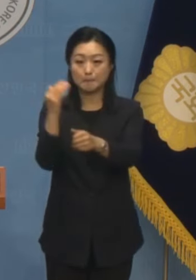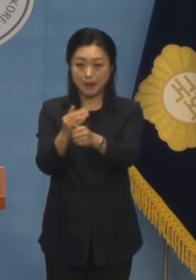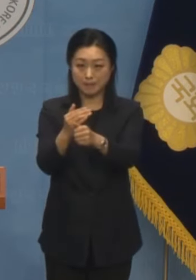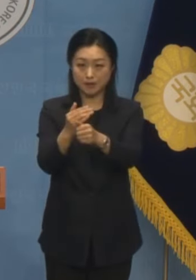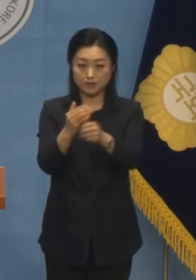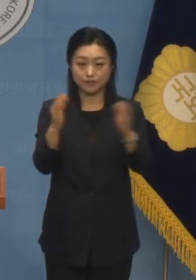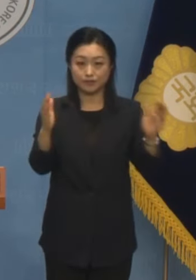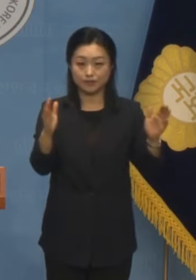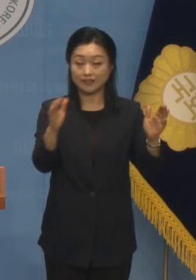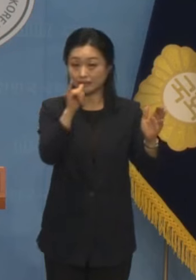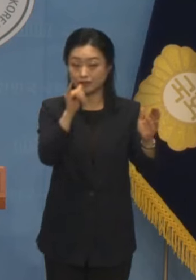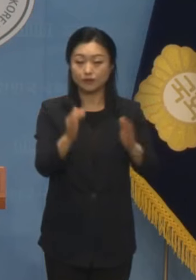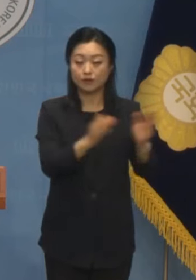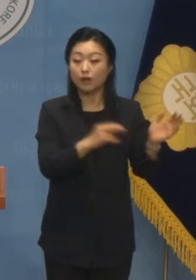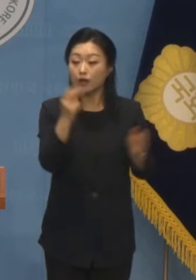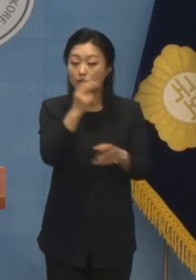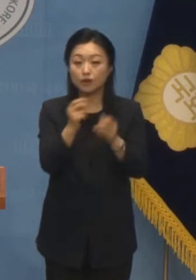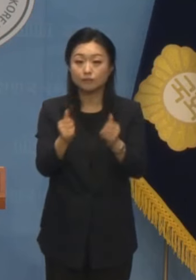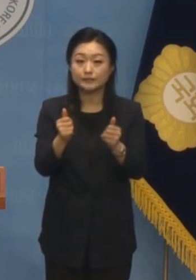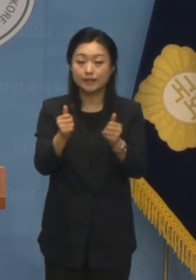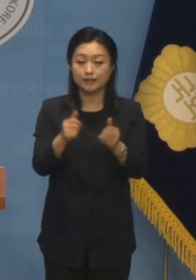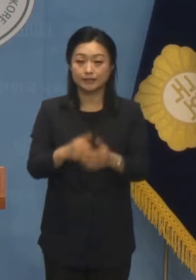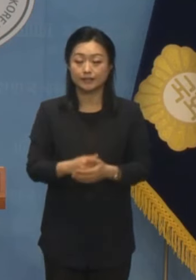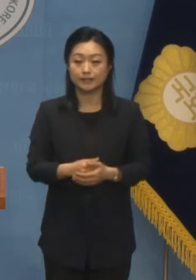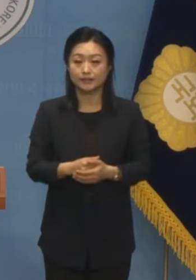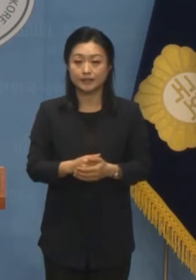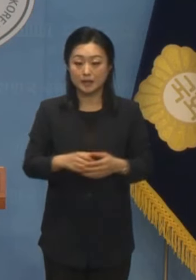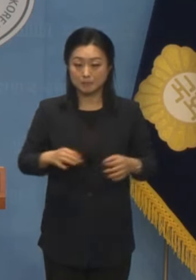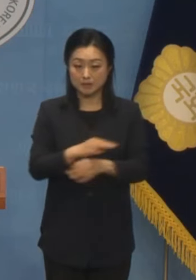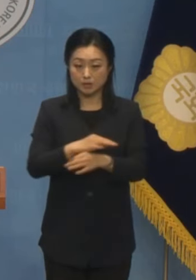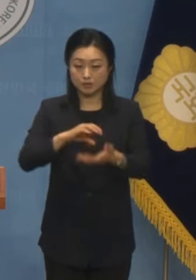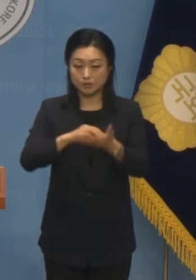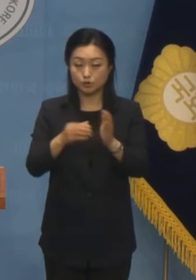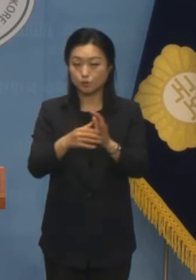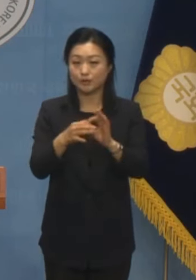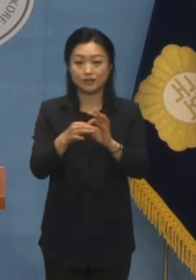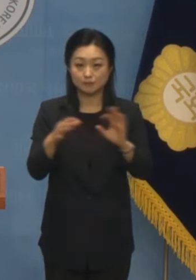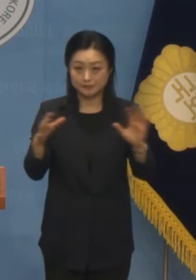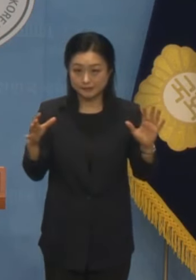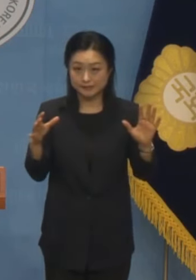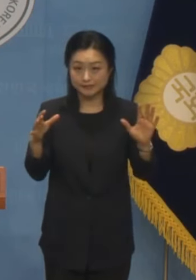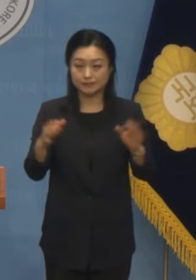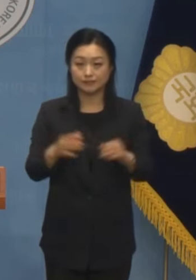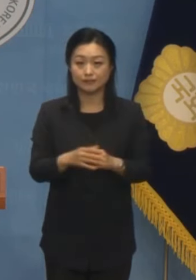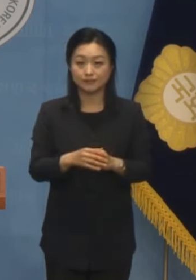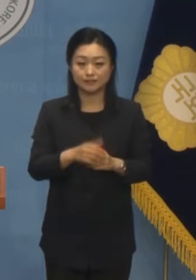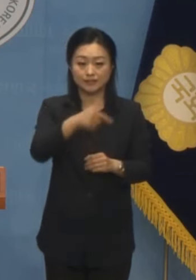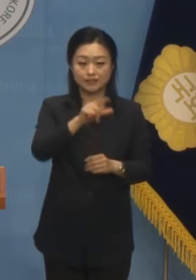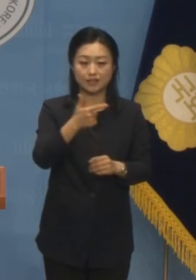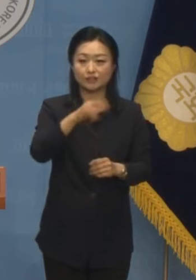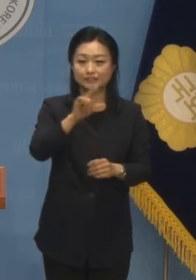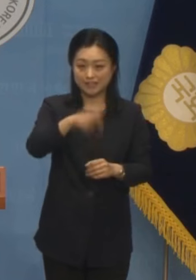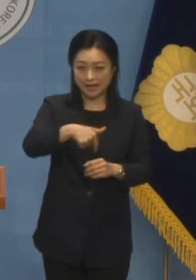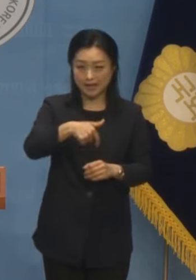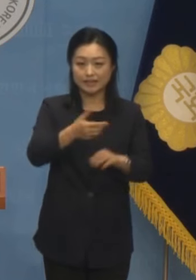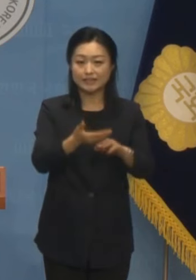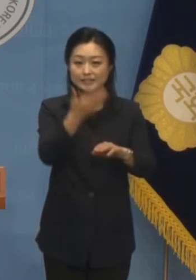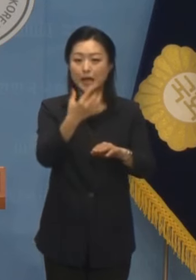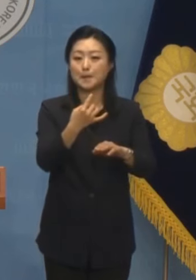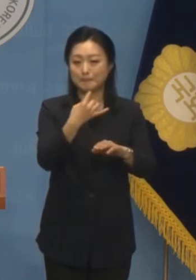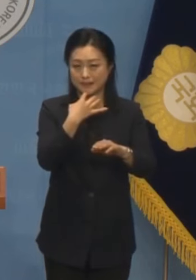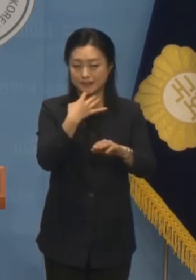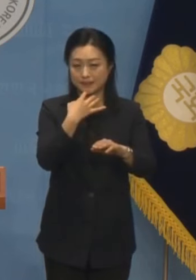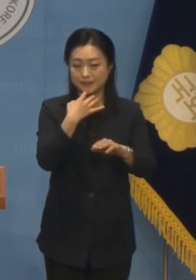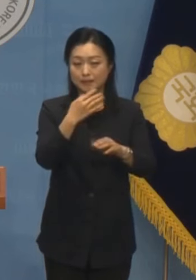수 있는데 반해 검사의 경우에는 비위 정도에 관계없이 견책 처분 이상으로만